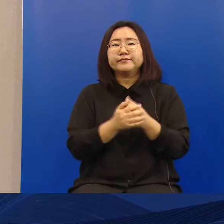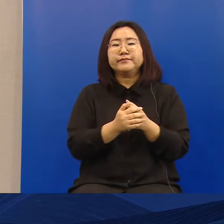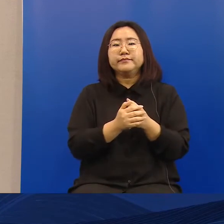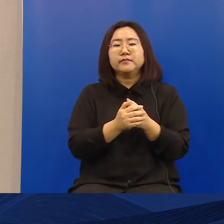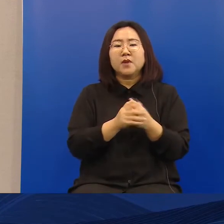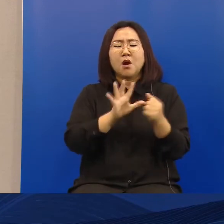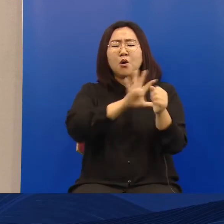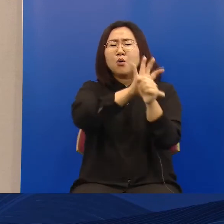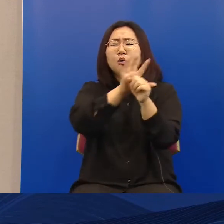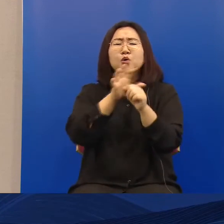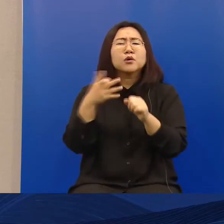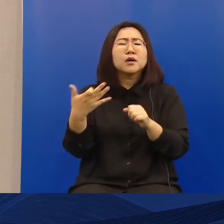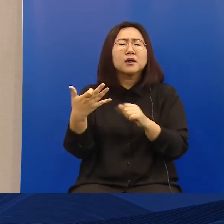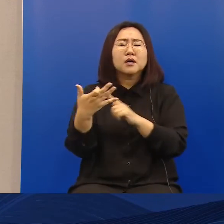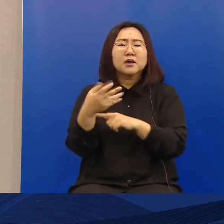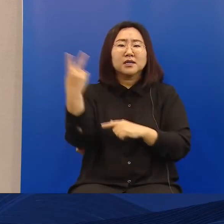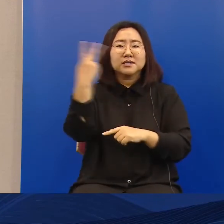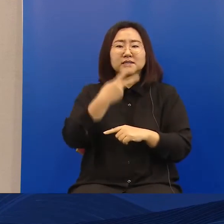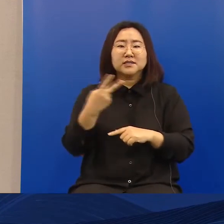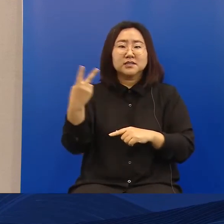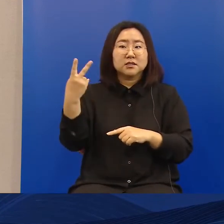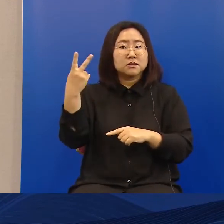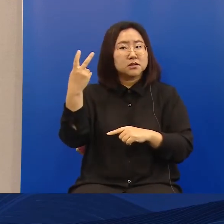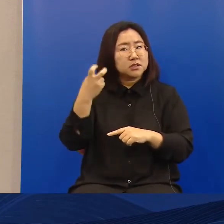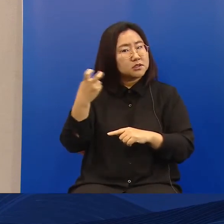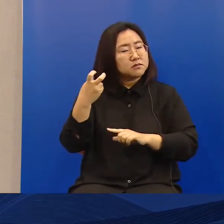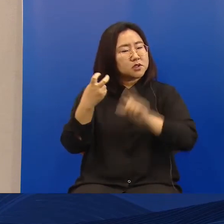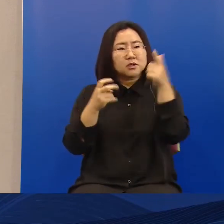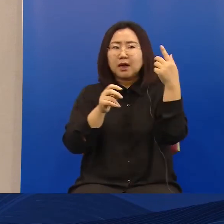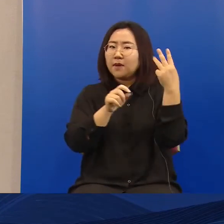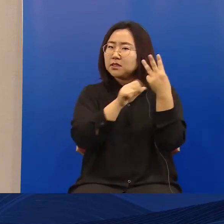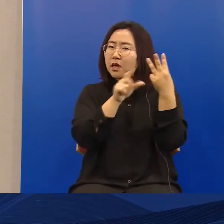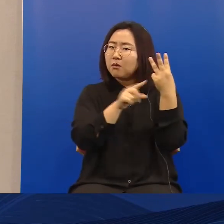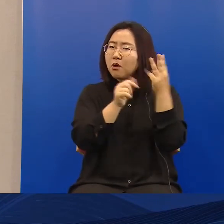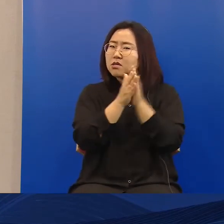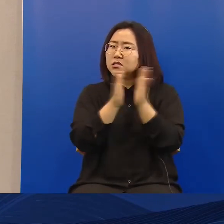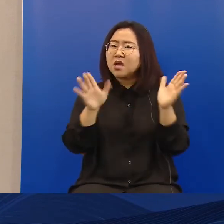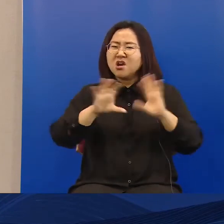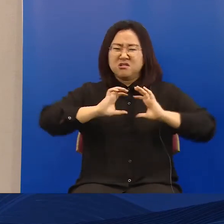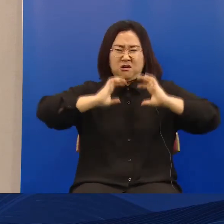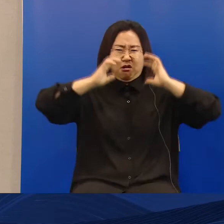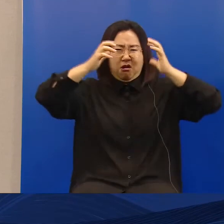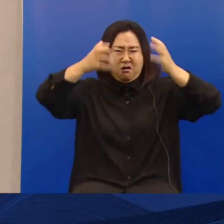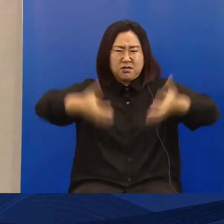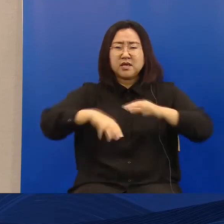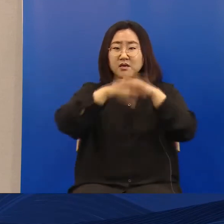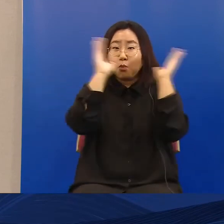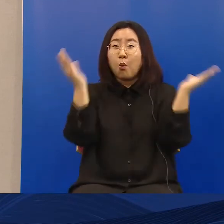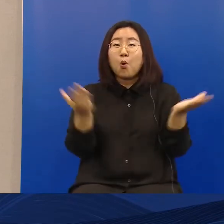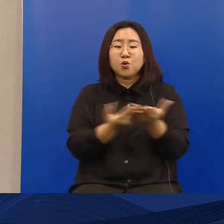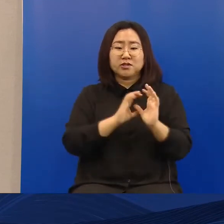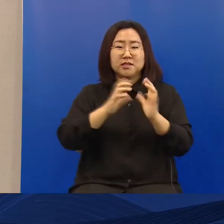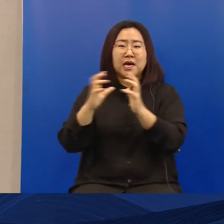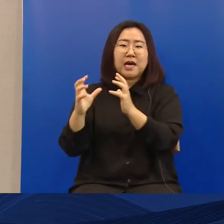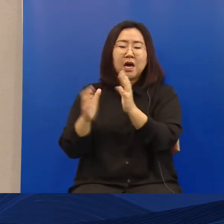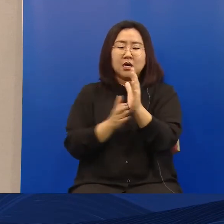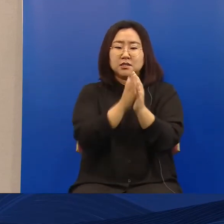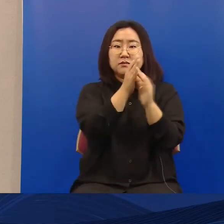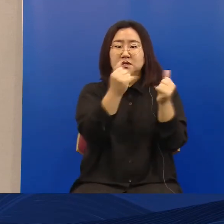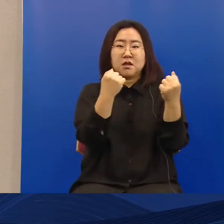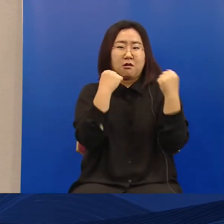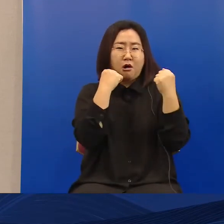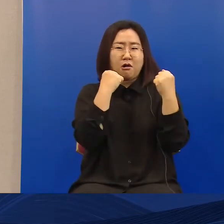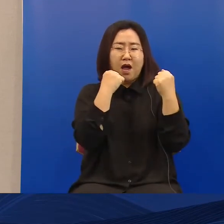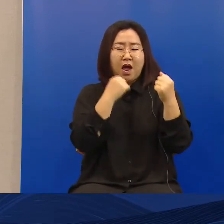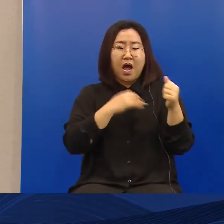팬데믹 한번 생각을 해볼까요? 2020년 3월에 시작이 됐죠. 전 세계 국가들이 이제 시민들에게 주요한